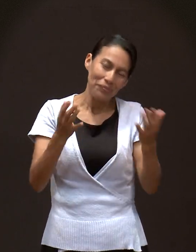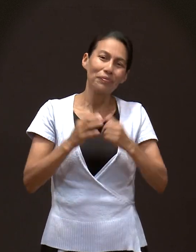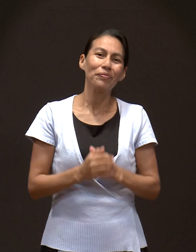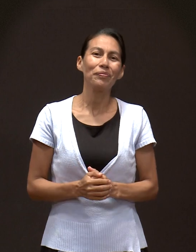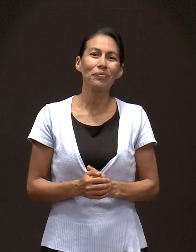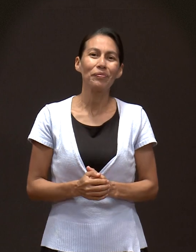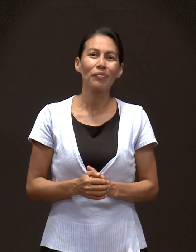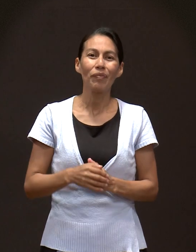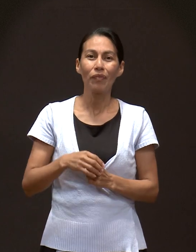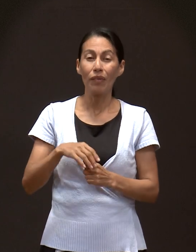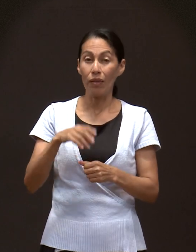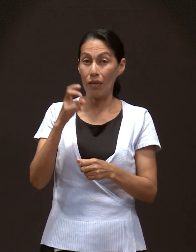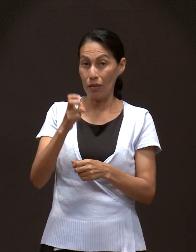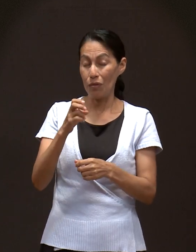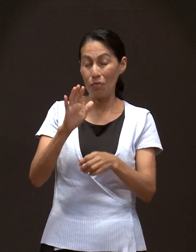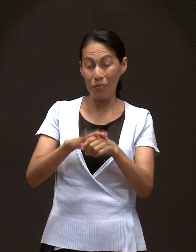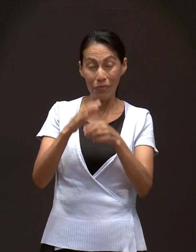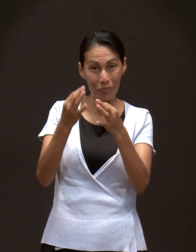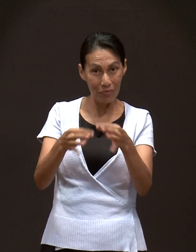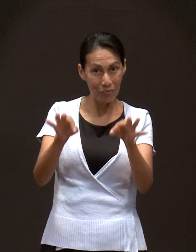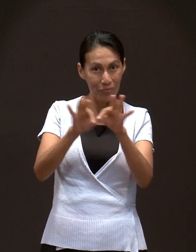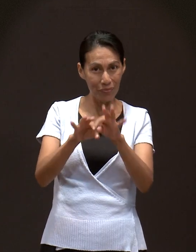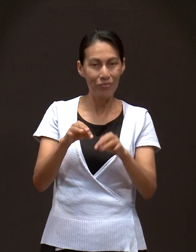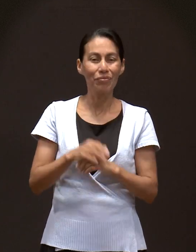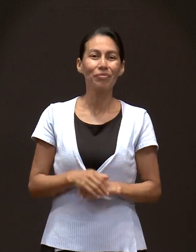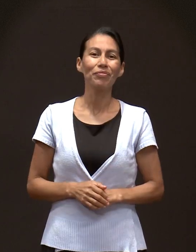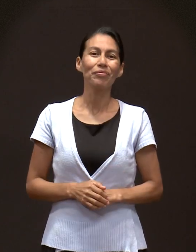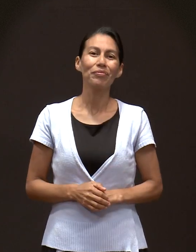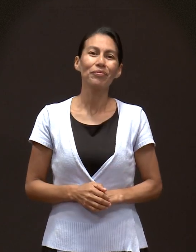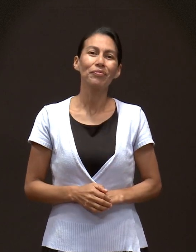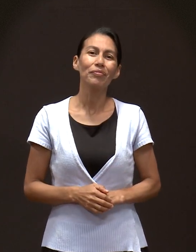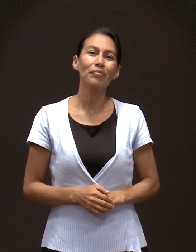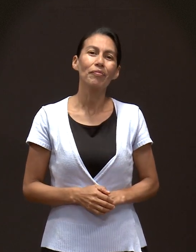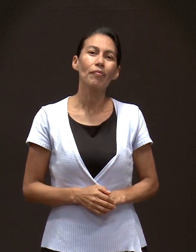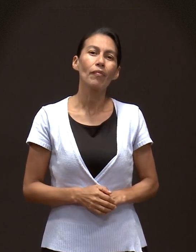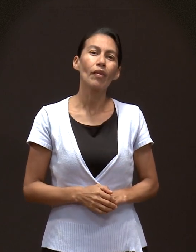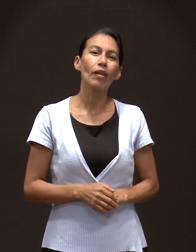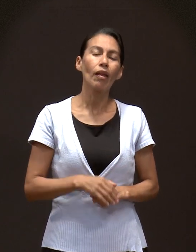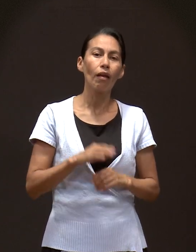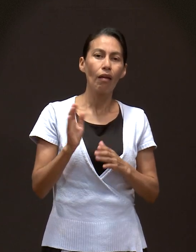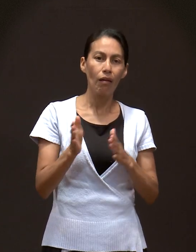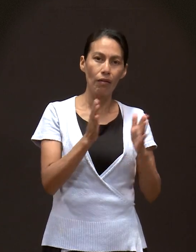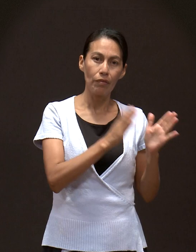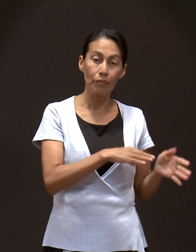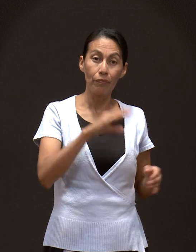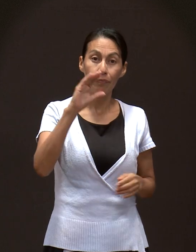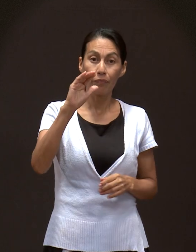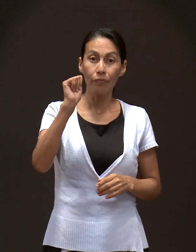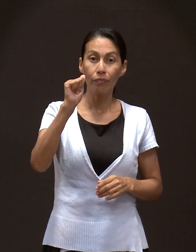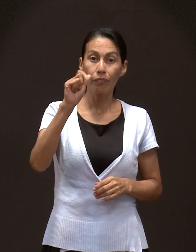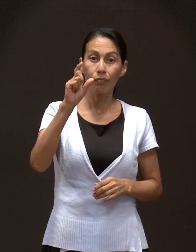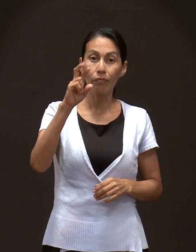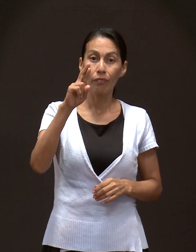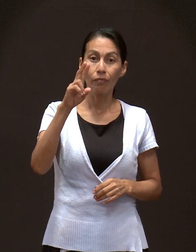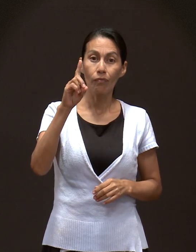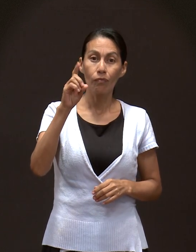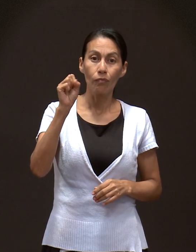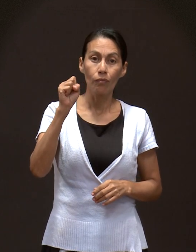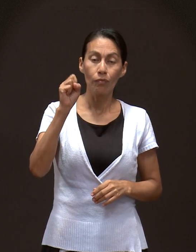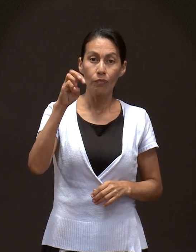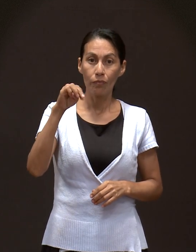promotor y el principal mensaje de este programa. También nos escribe Carlos Mario,